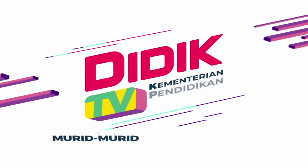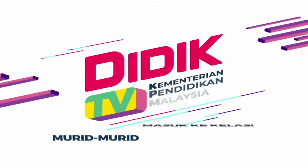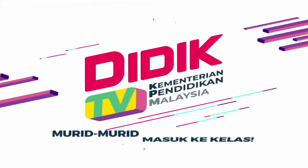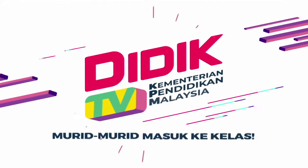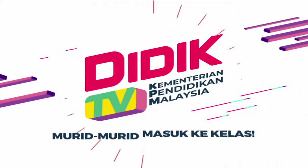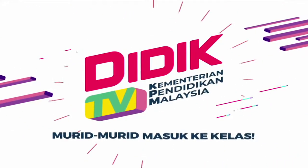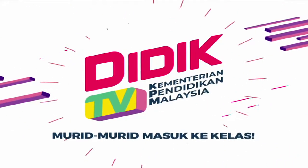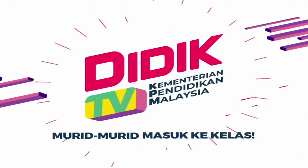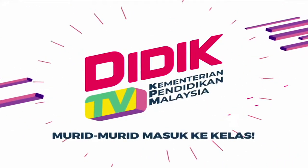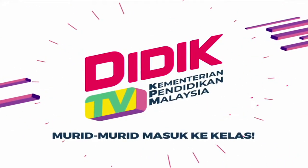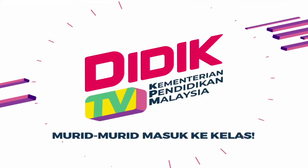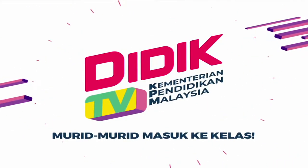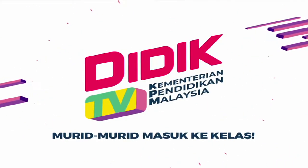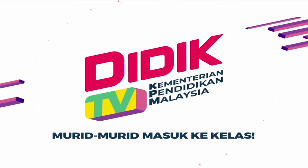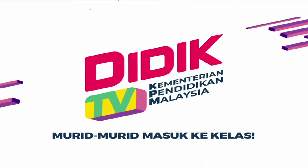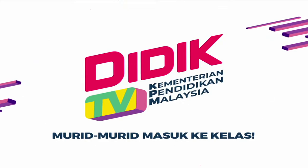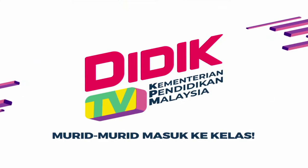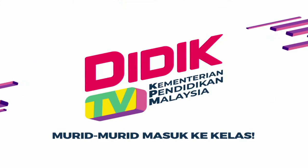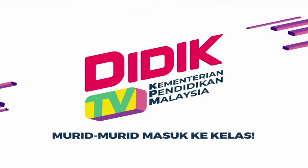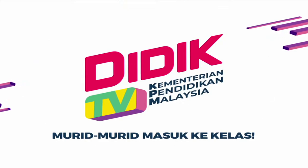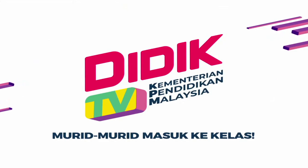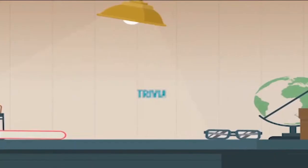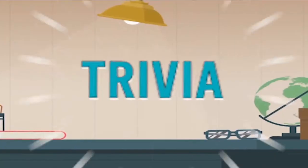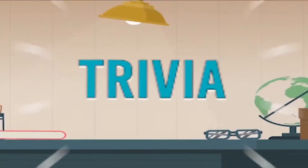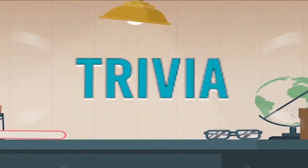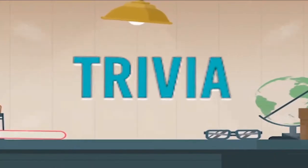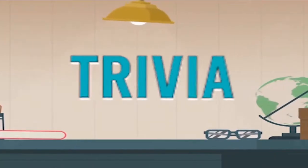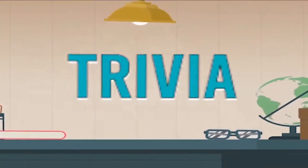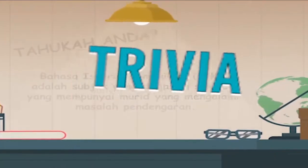Didik TV KPM. Murid-murid sana.